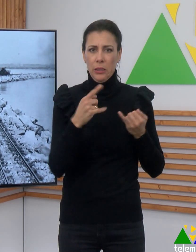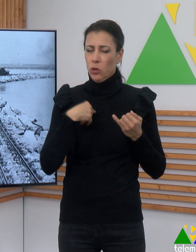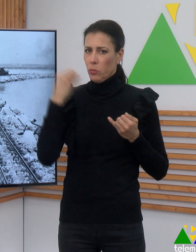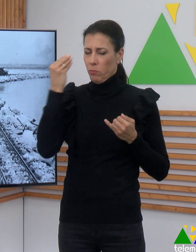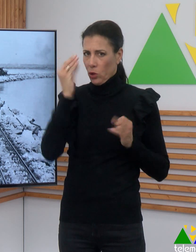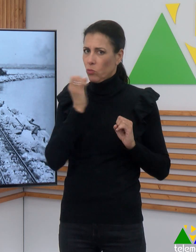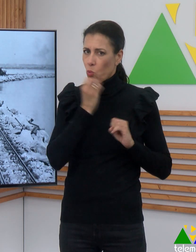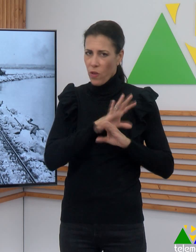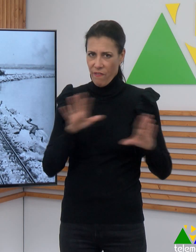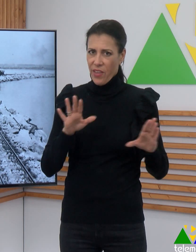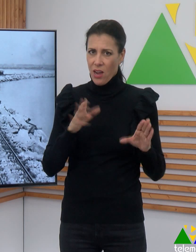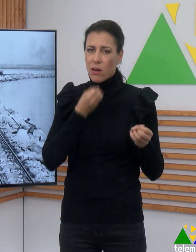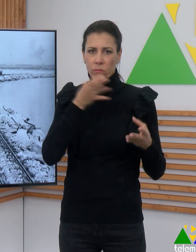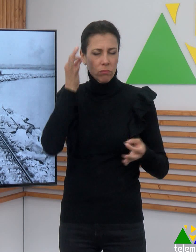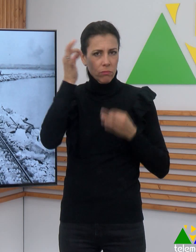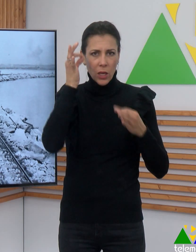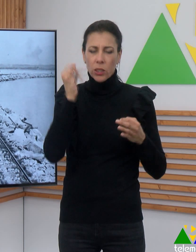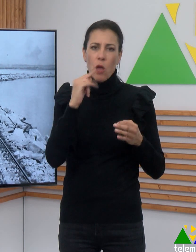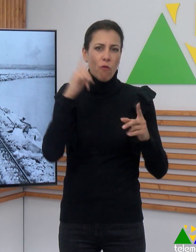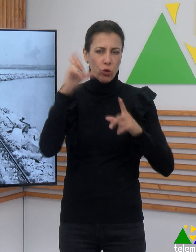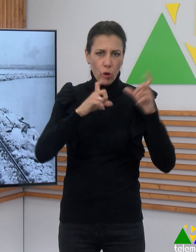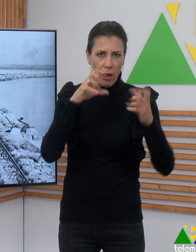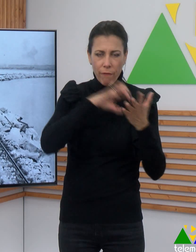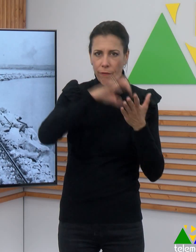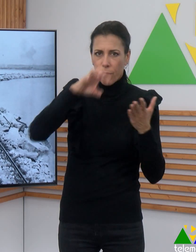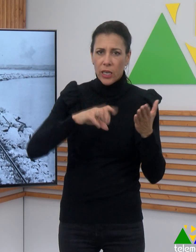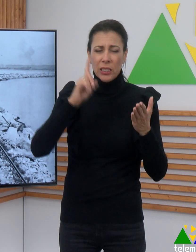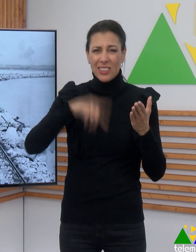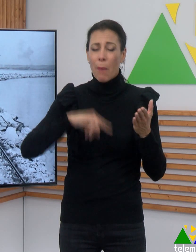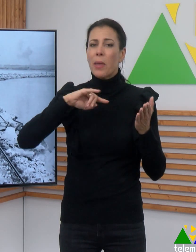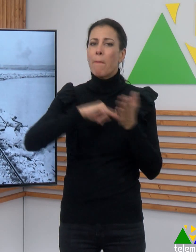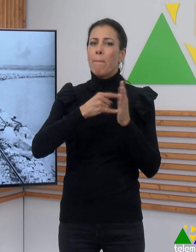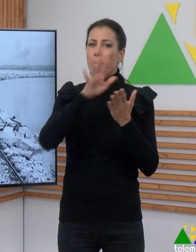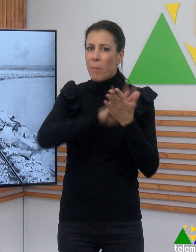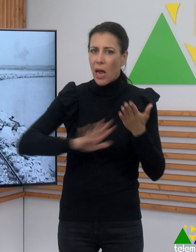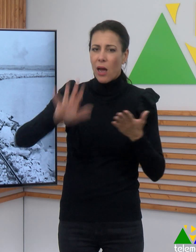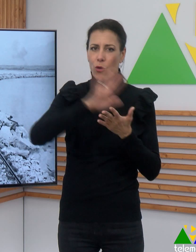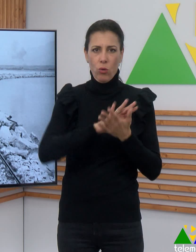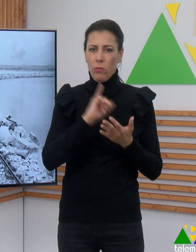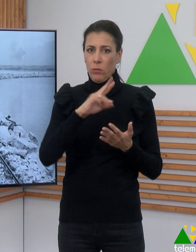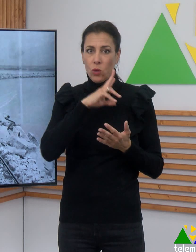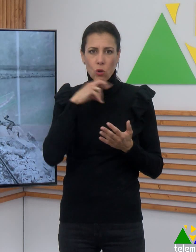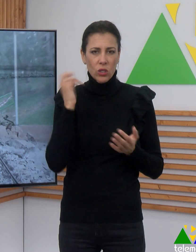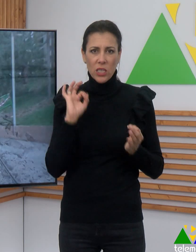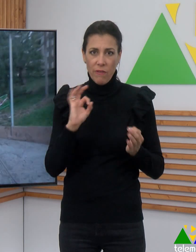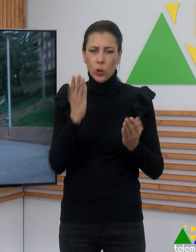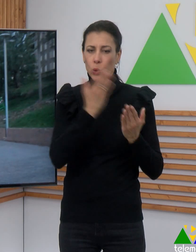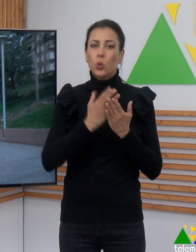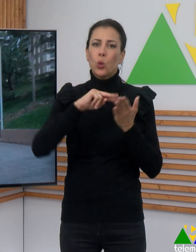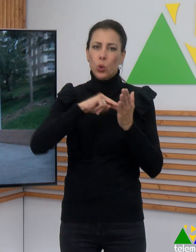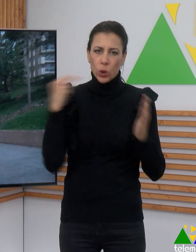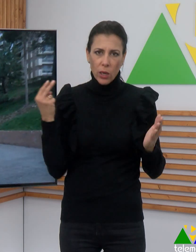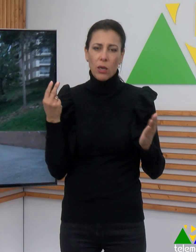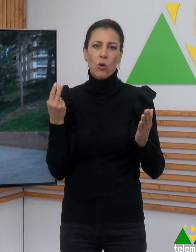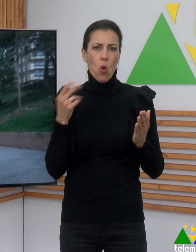está perfectamente datado, hay muchas fotografías, ahí están los planos, es decir, se conserva, está el estudio técnico, es decir, que